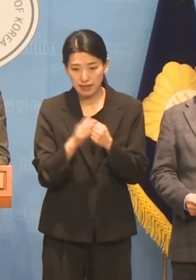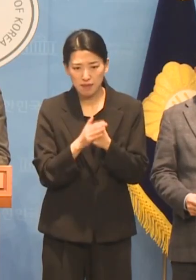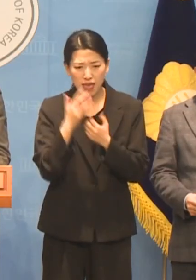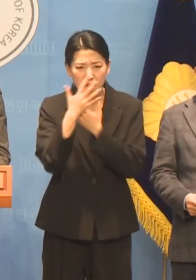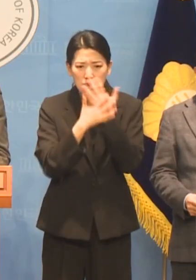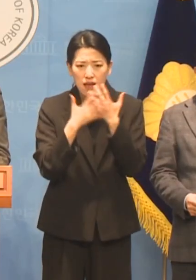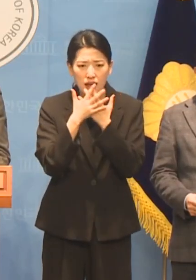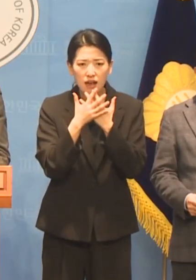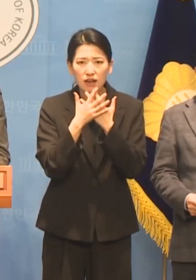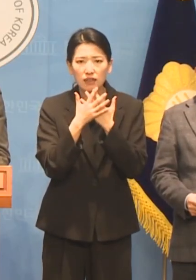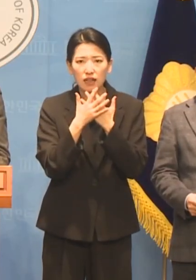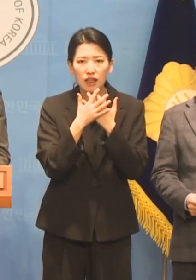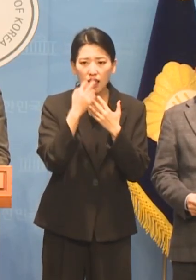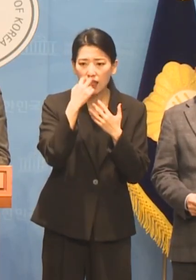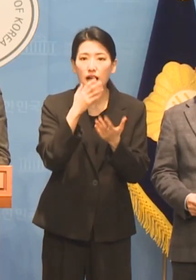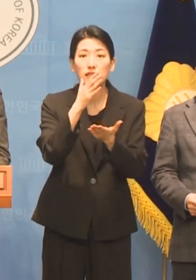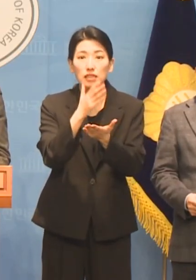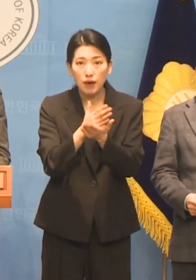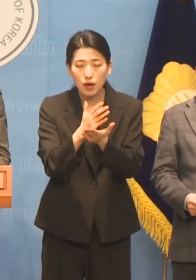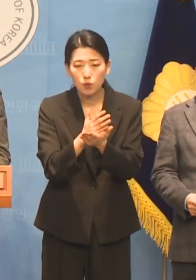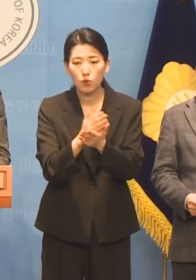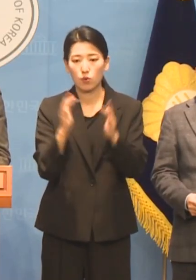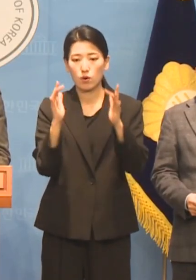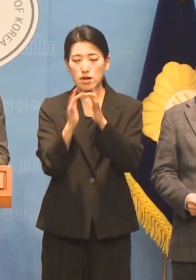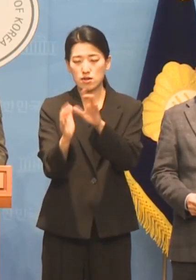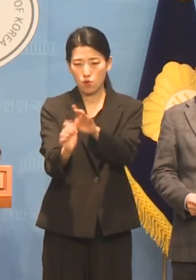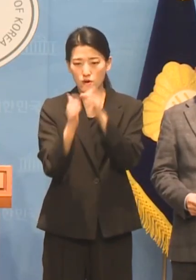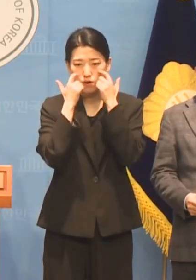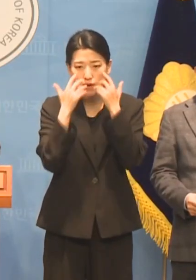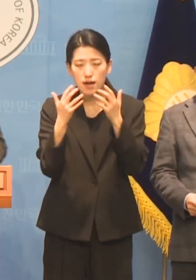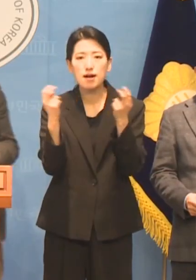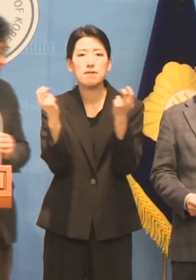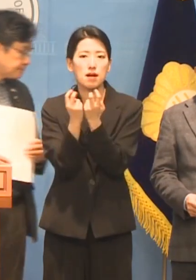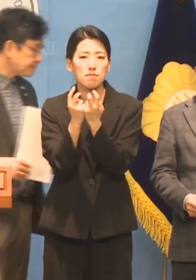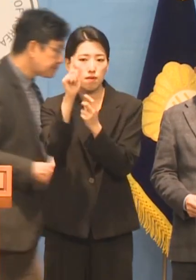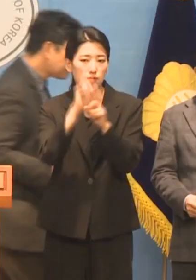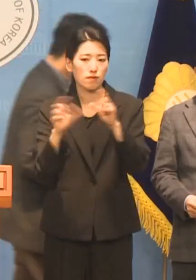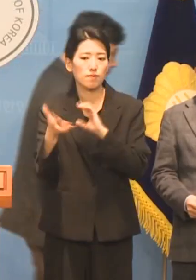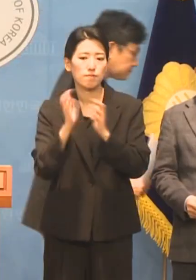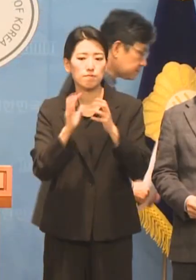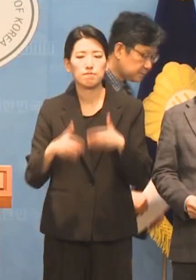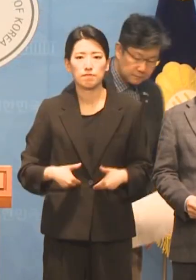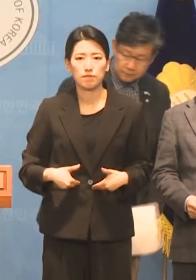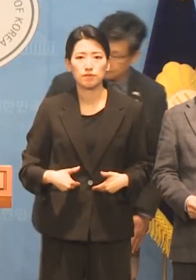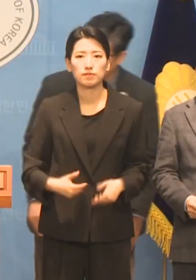위해서는 사회적 논의를 더 거칠 필요가 있을 것입니다.